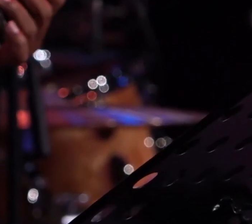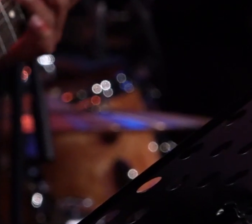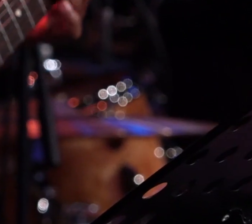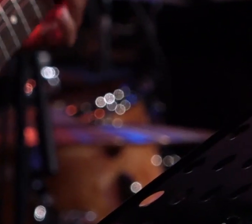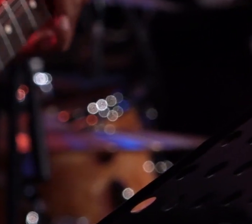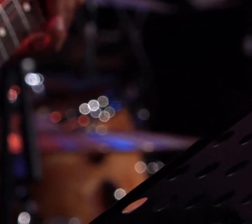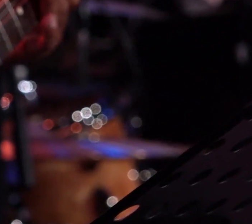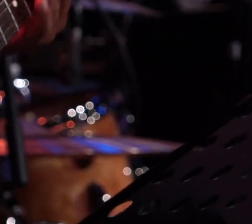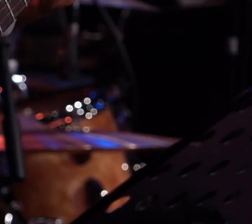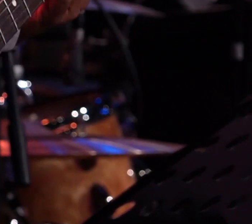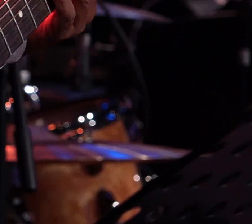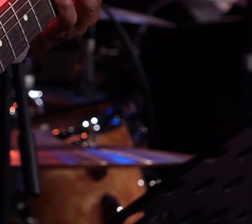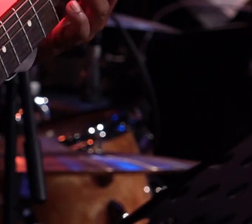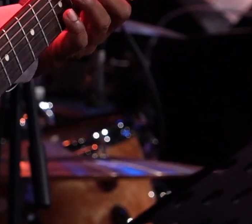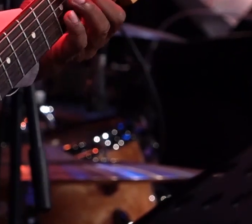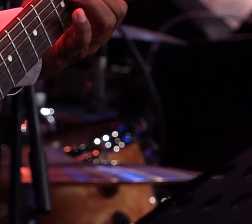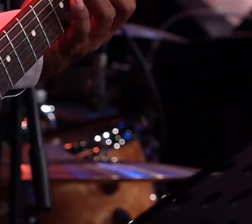Mari sama-sama bertepuk tangan.